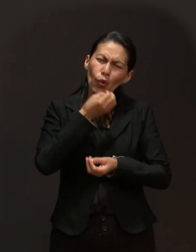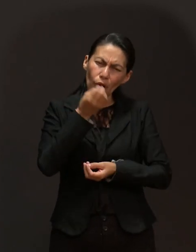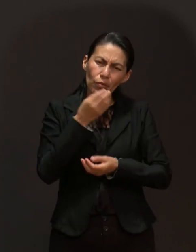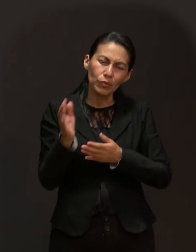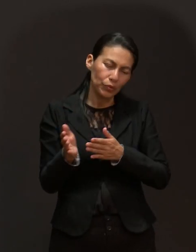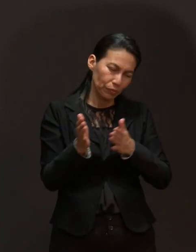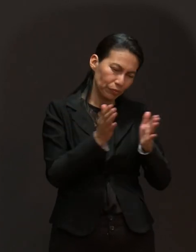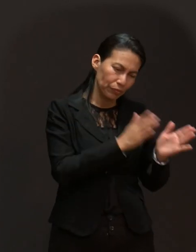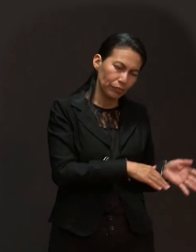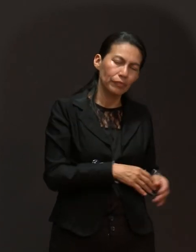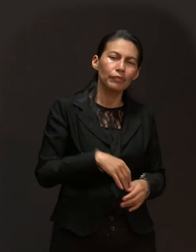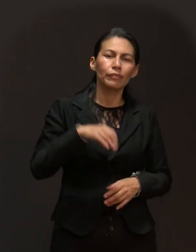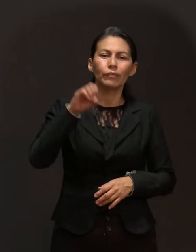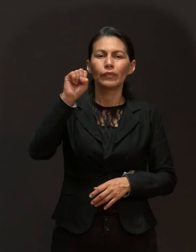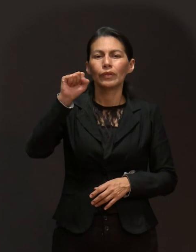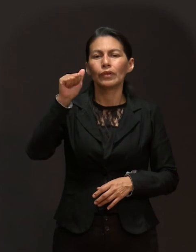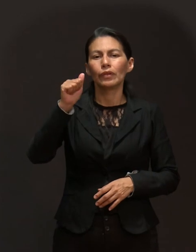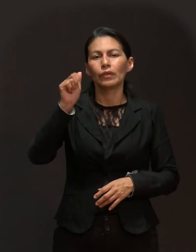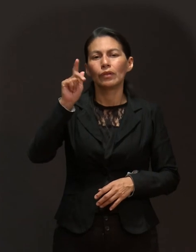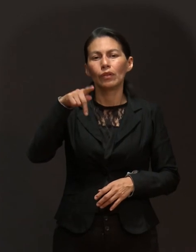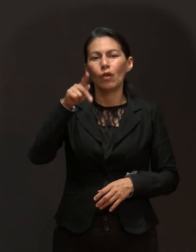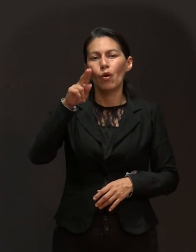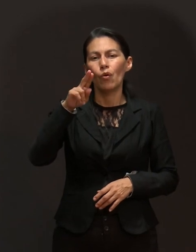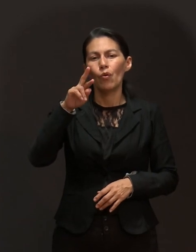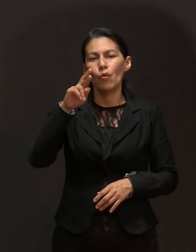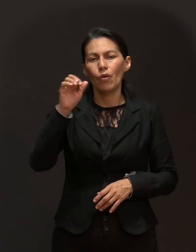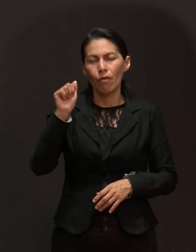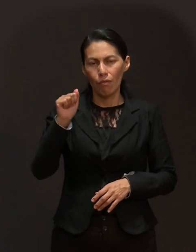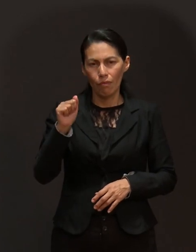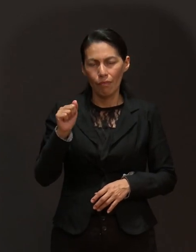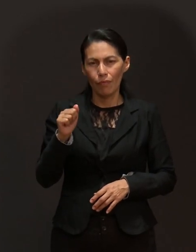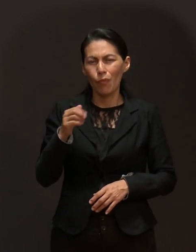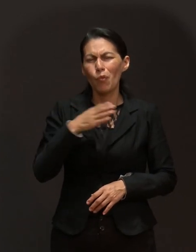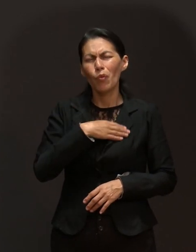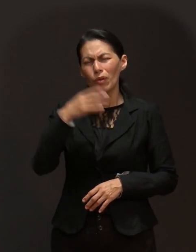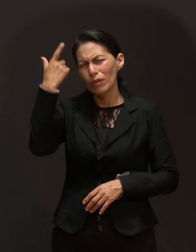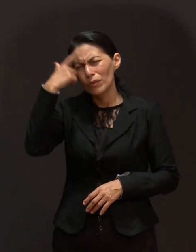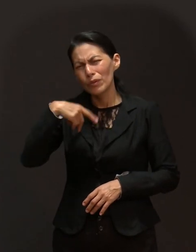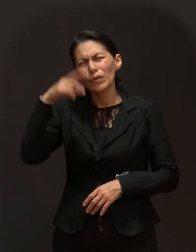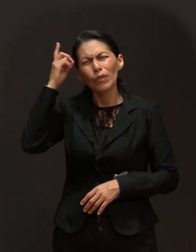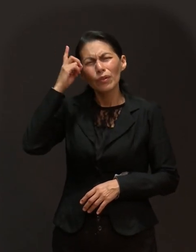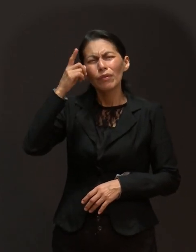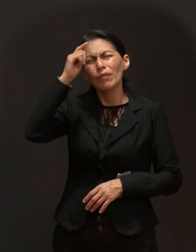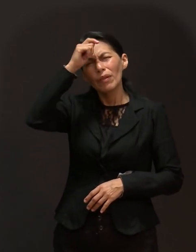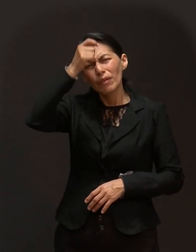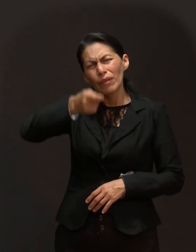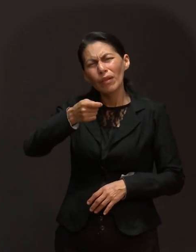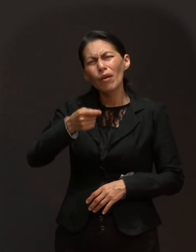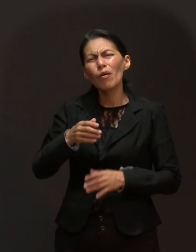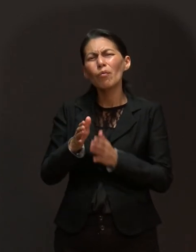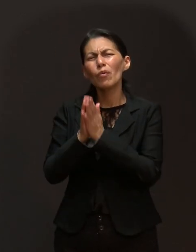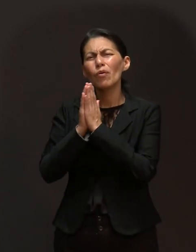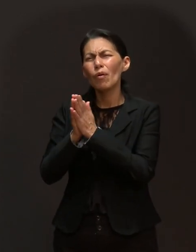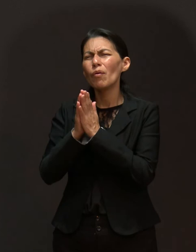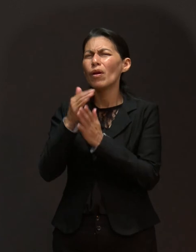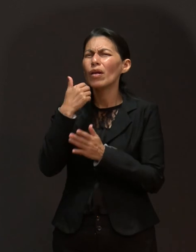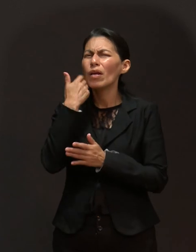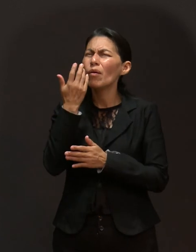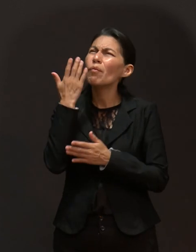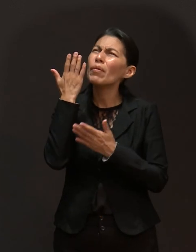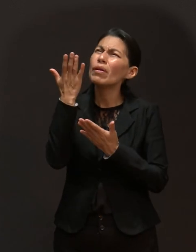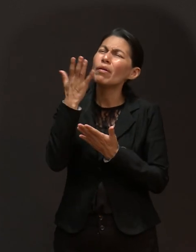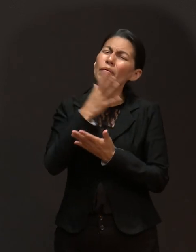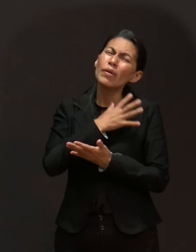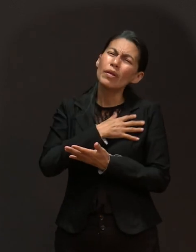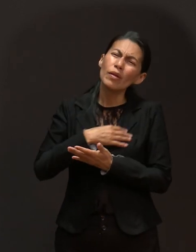agradecimientos Sakura Kihari Buenas noches Dios les bendiga Yo quisiera pedir